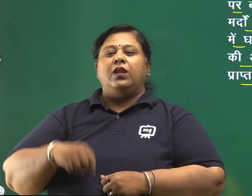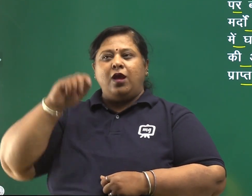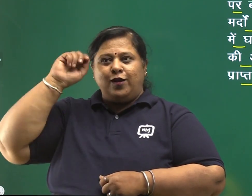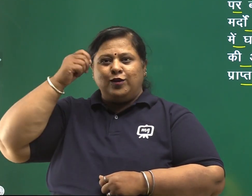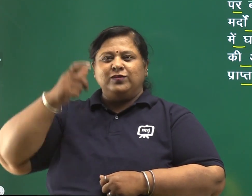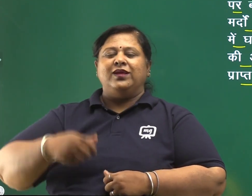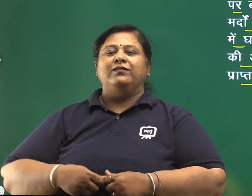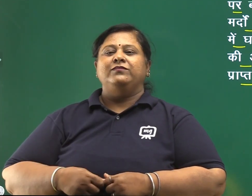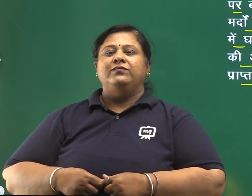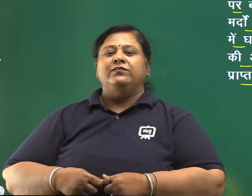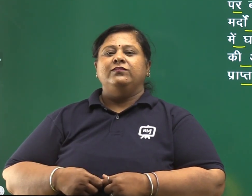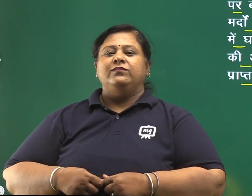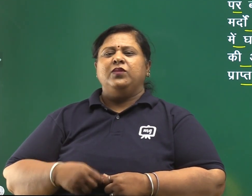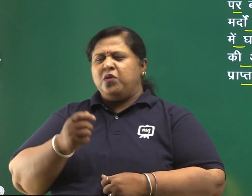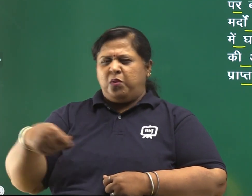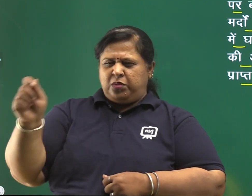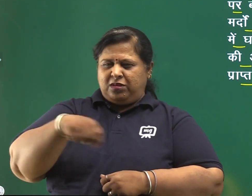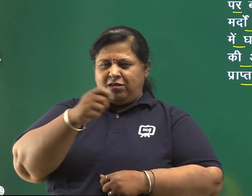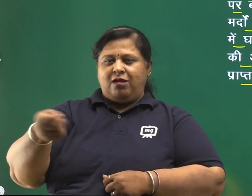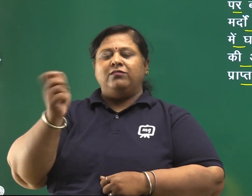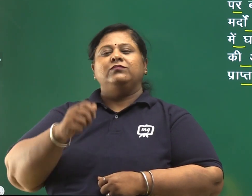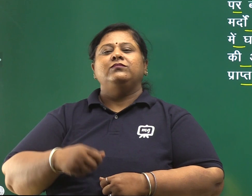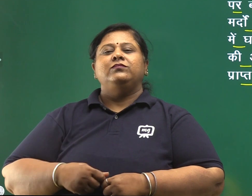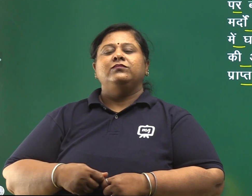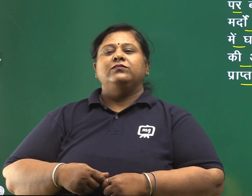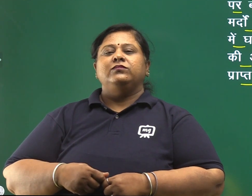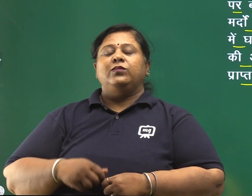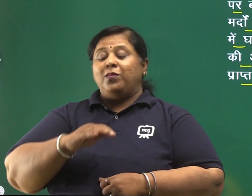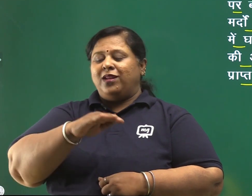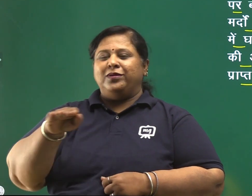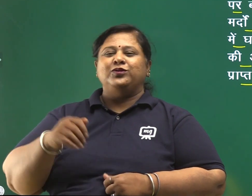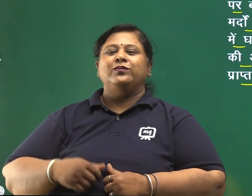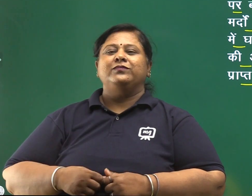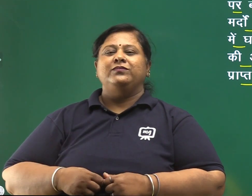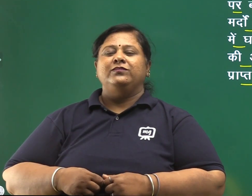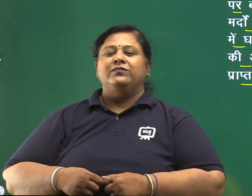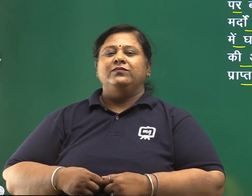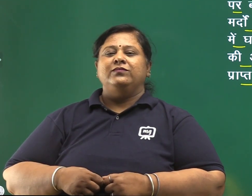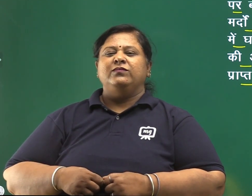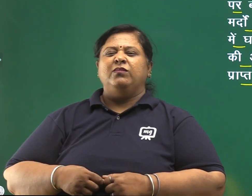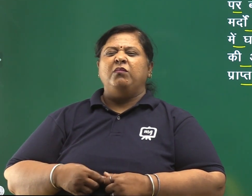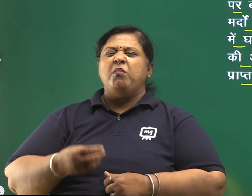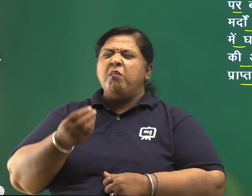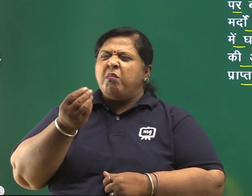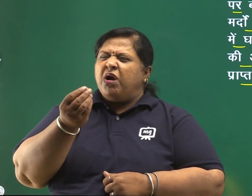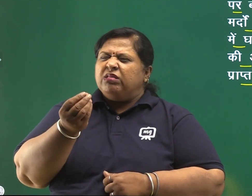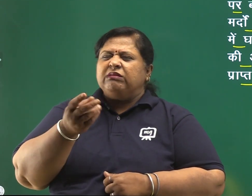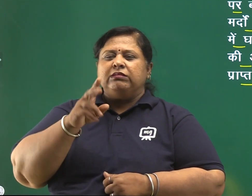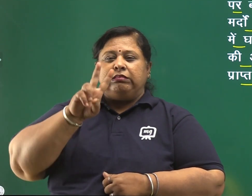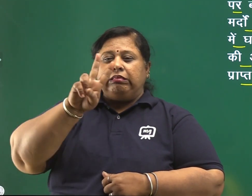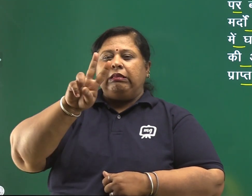अंग्रेजों से युद्ध किया। प्यारे बच्चों, मात्र 23 वर्ष